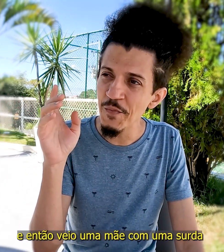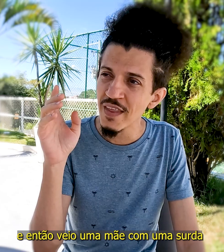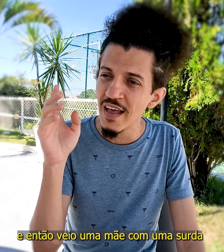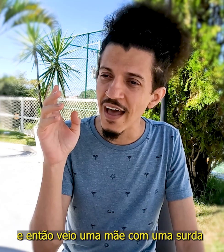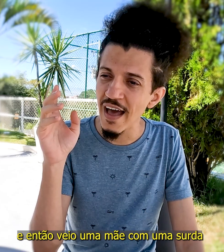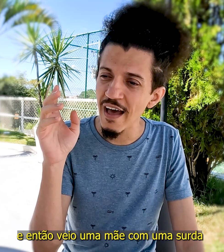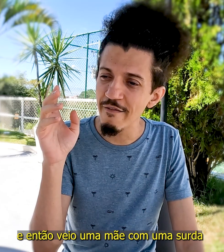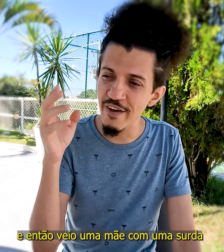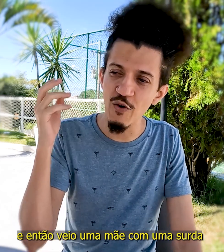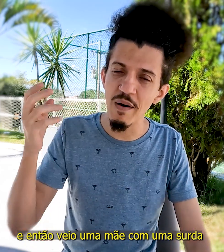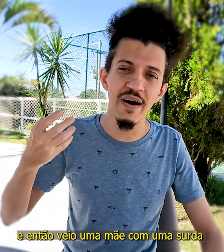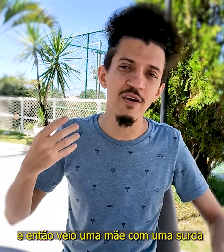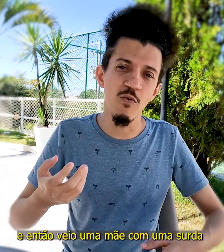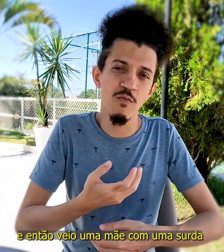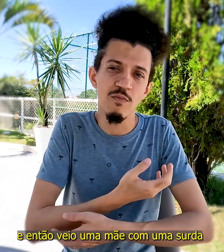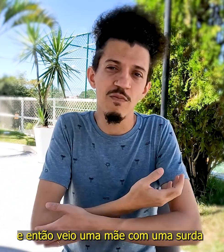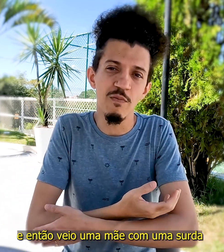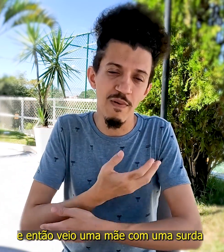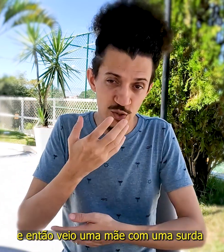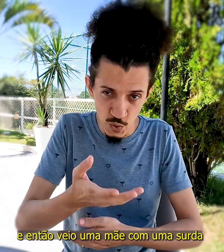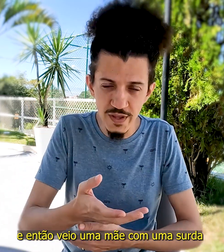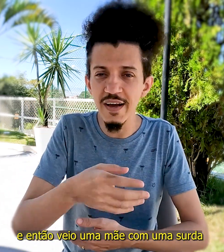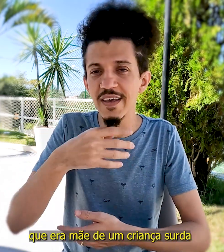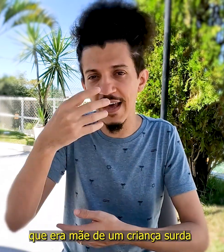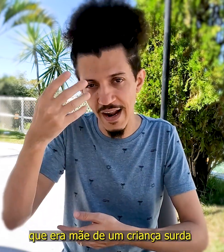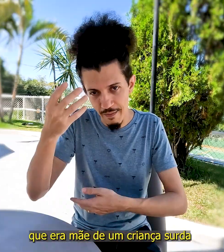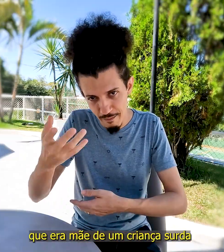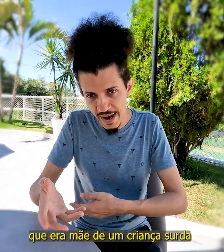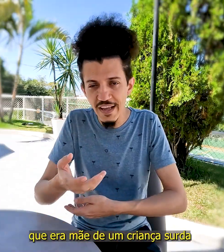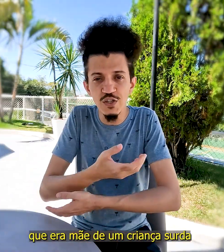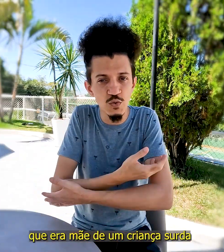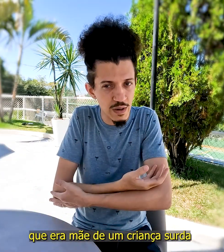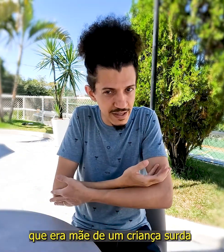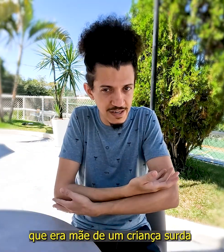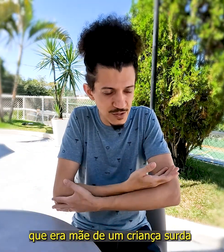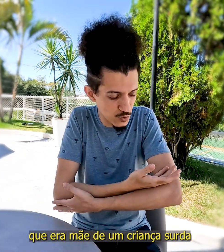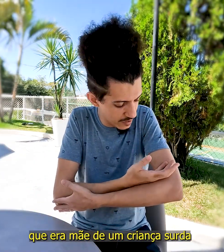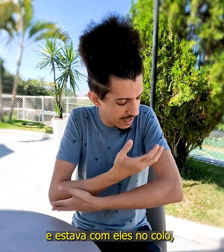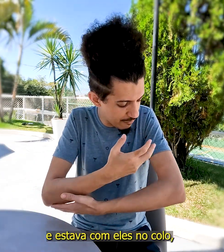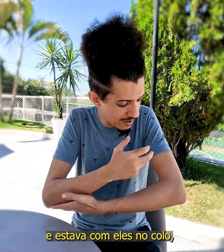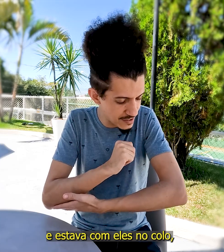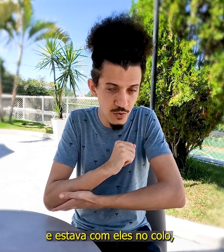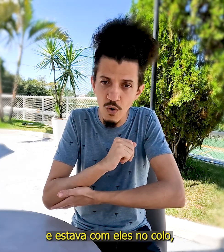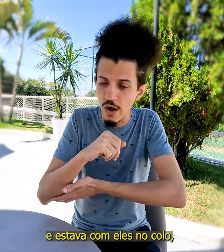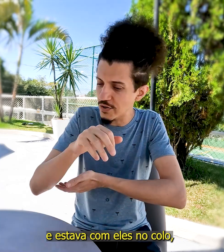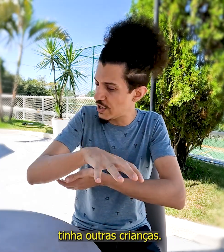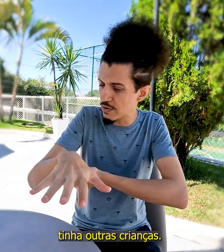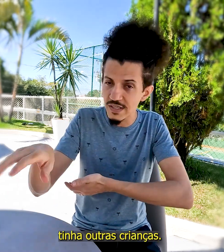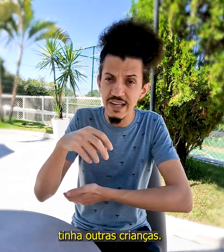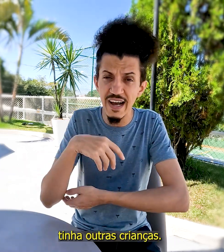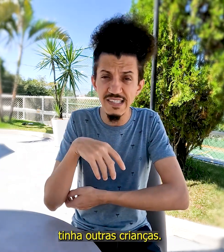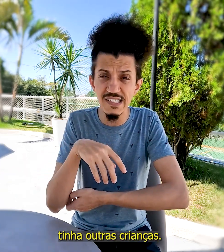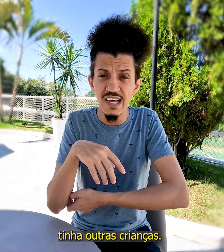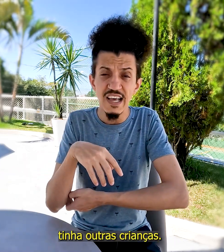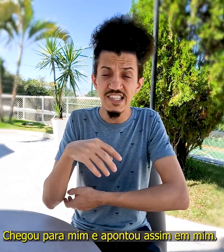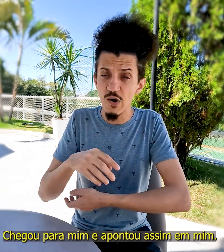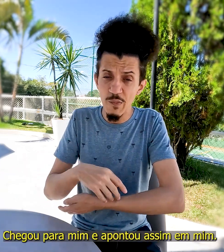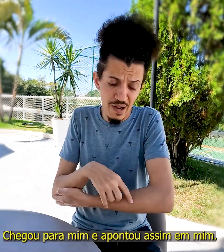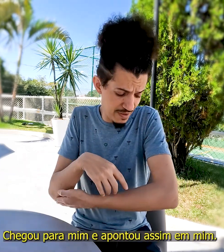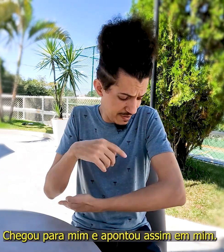veio uma mãe com uma surda, que era mãe de uma criança surda, estava com ele assim no colo, tinha outras crianças. Chegou para mim,